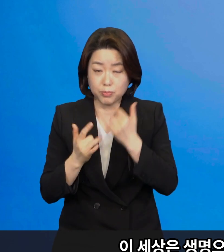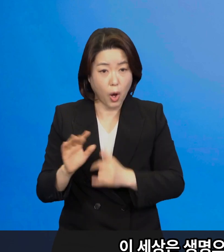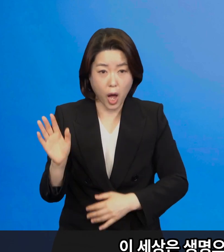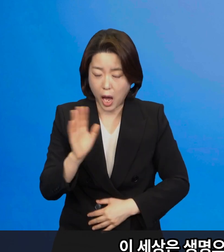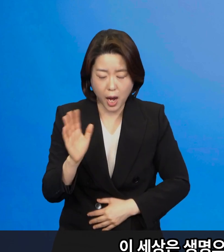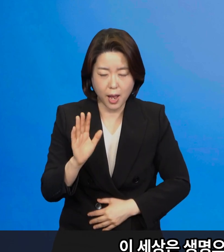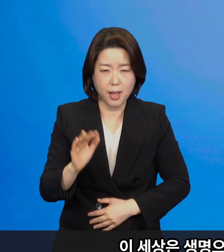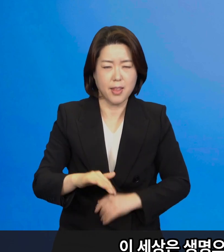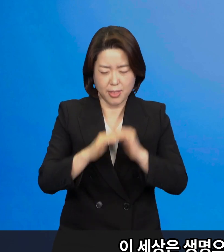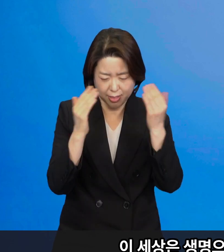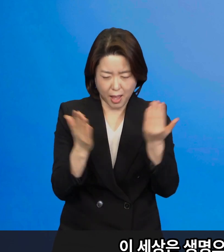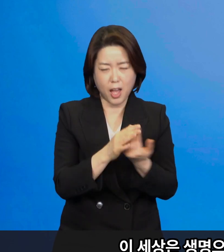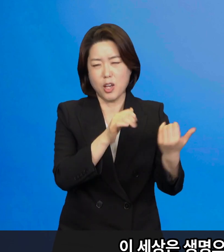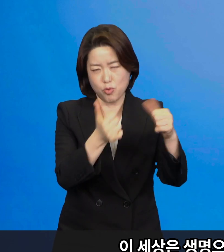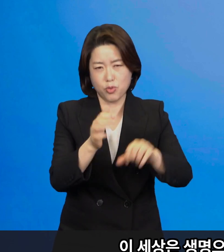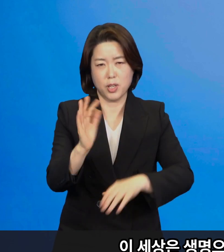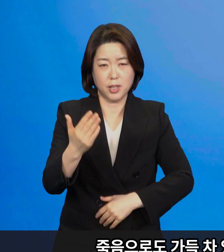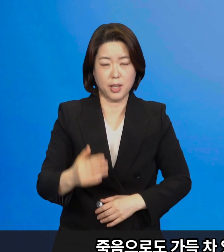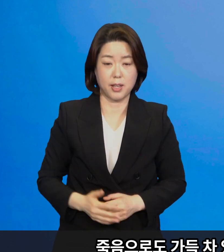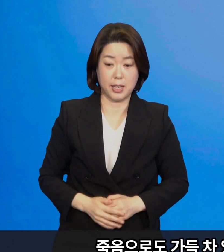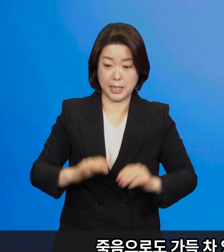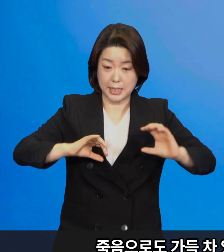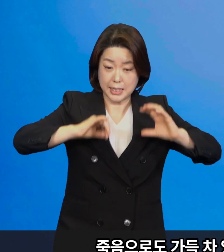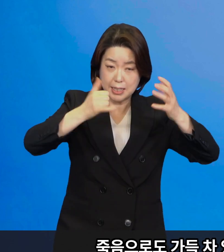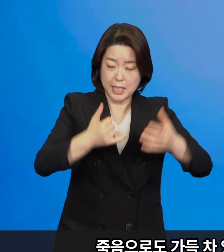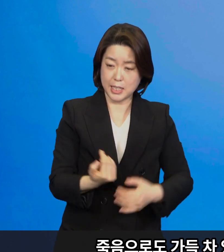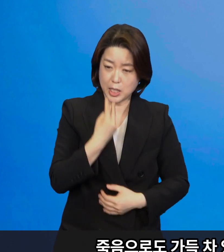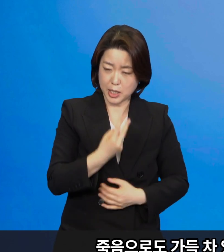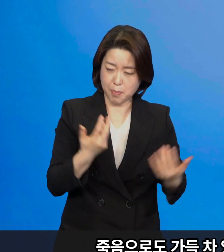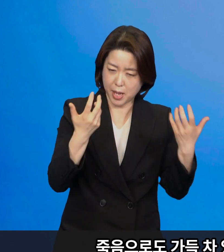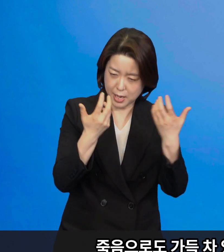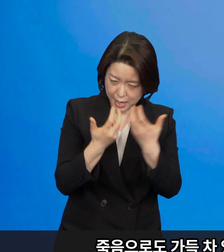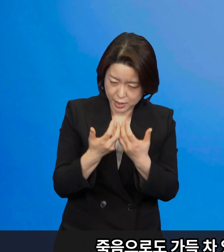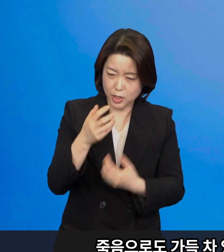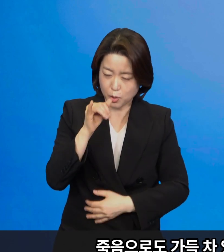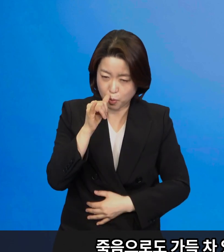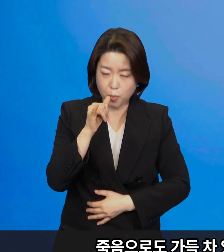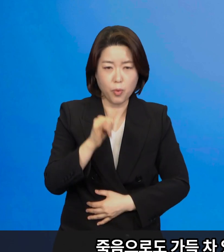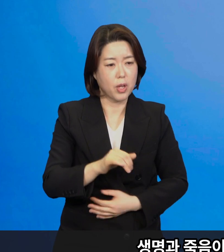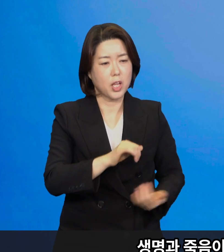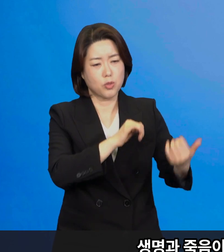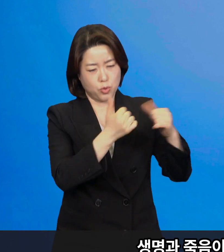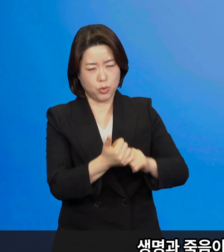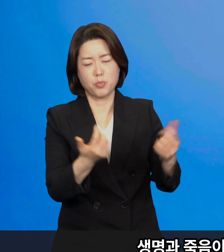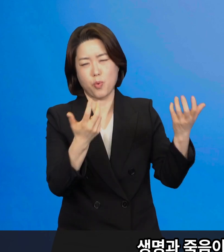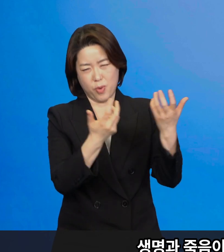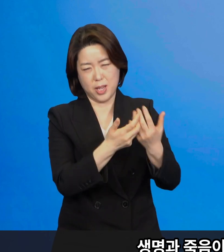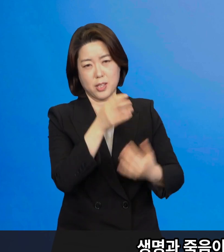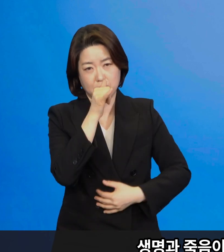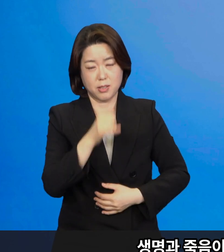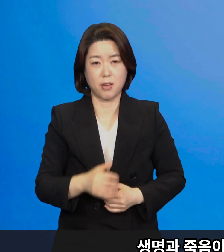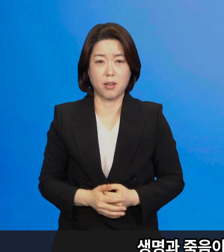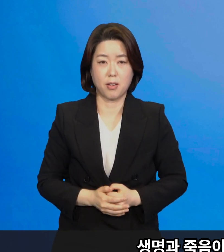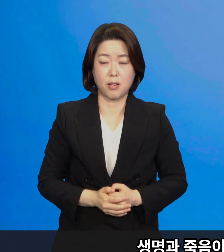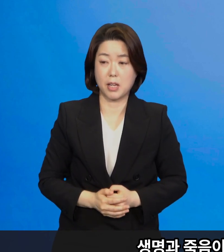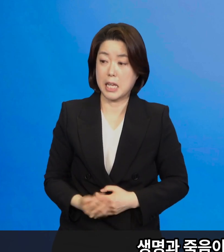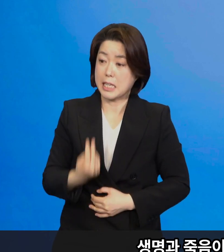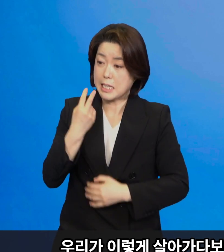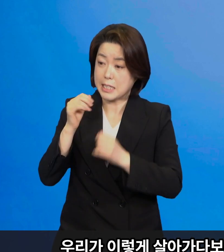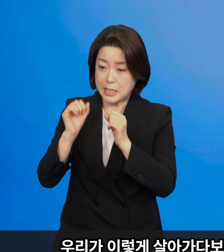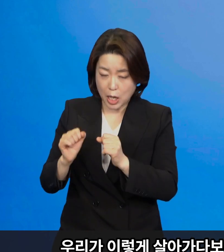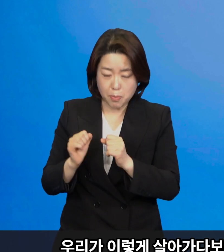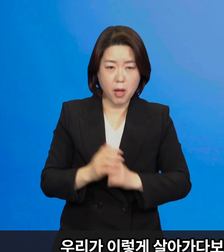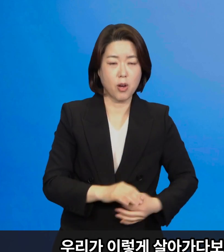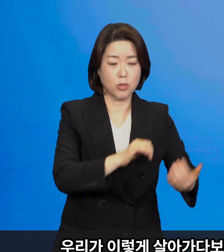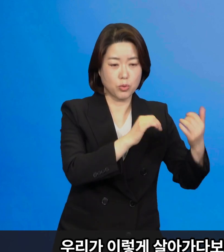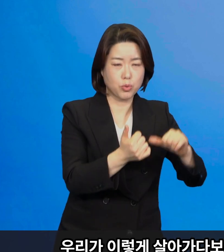세상은 생명으로도 가득 차 있지만 죽음으로도 가득 차 있는 곳이 이 세상입니다. 생명과 죽음이 공존하고 있어요.